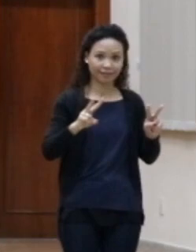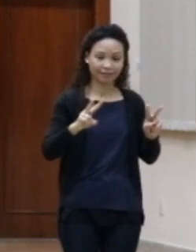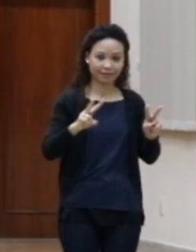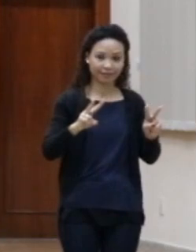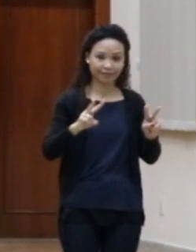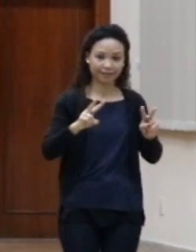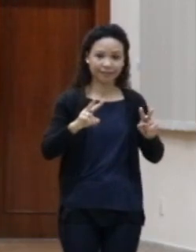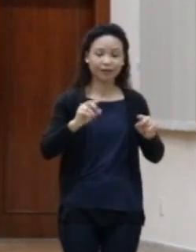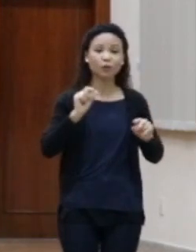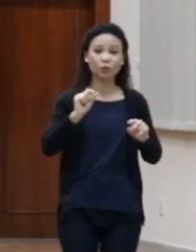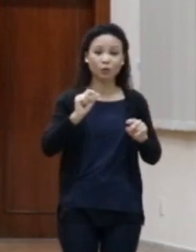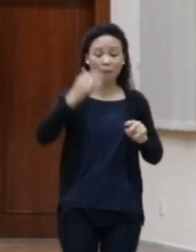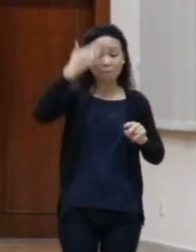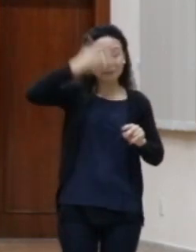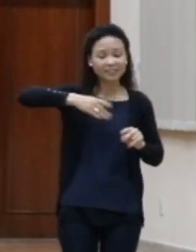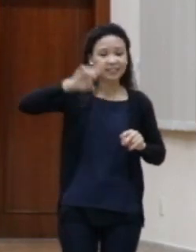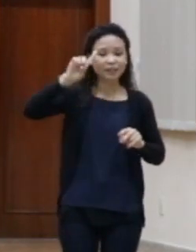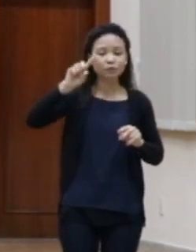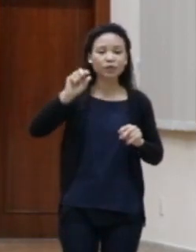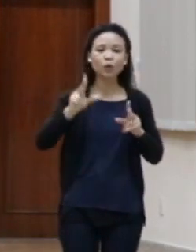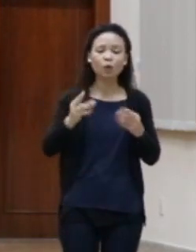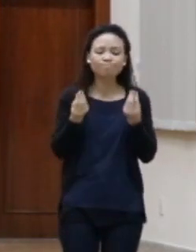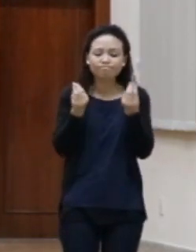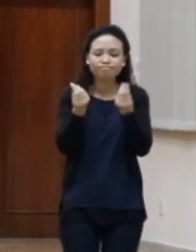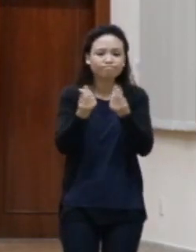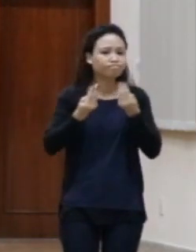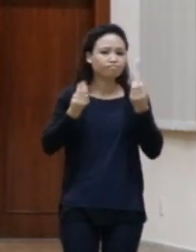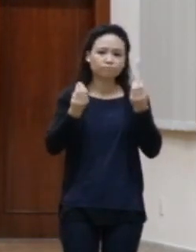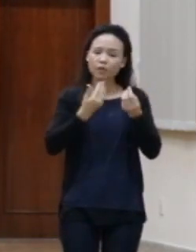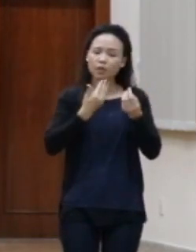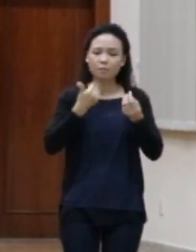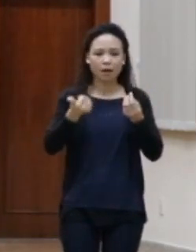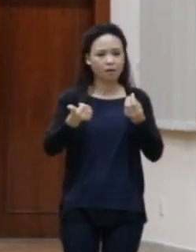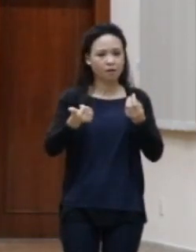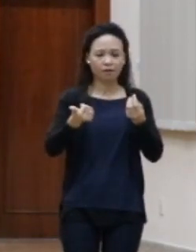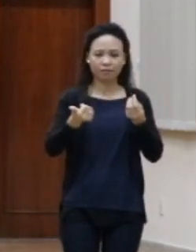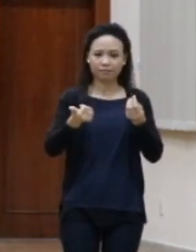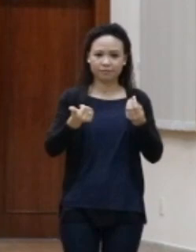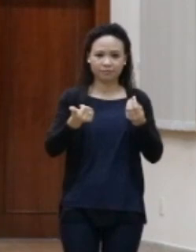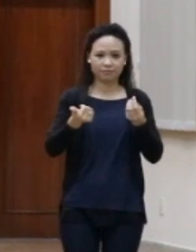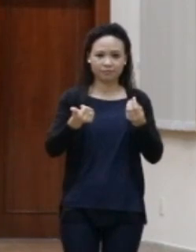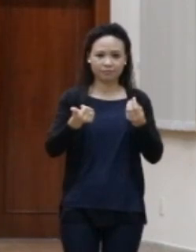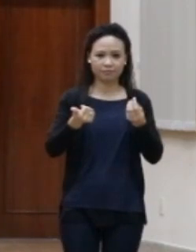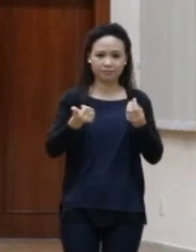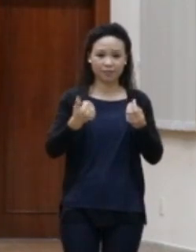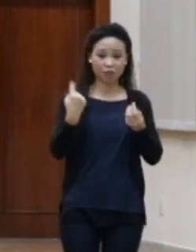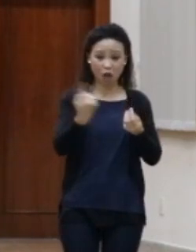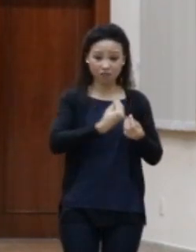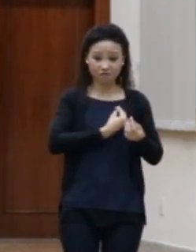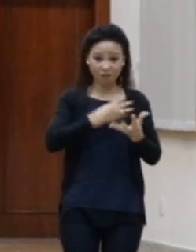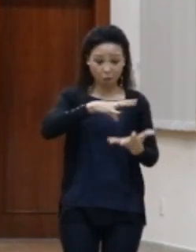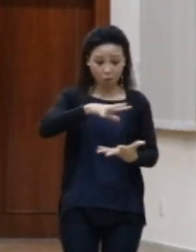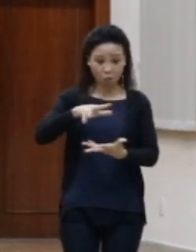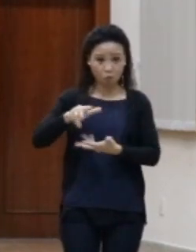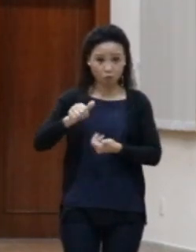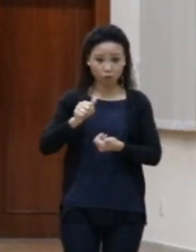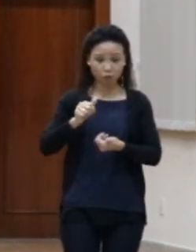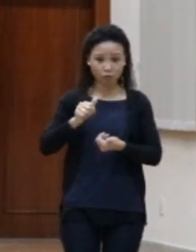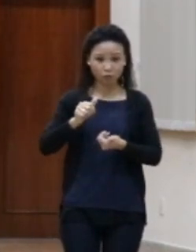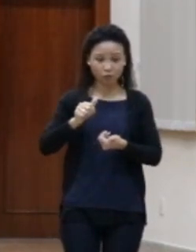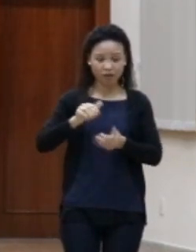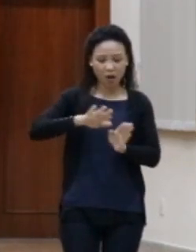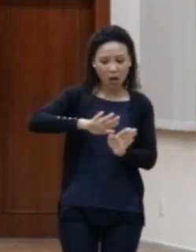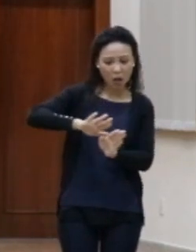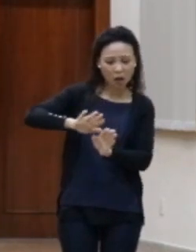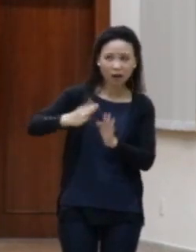vivo neste mundo sem Deus. Não dá, meus irmãos, para viver neste mundo sem Deus. Agora, se você não